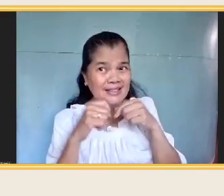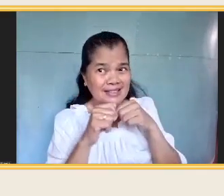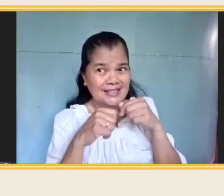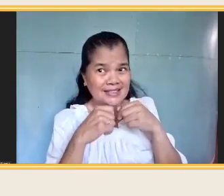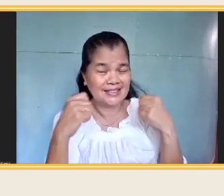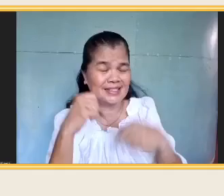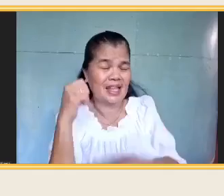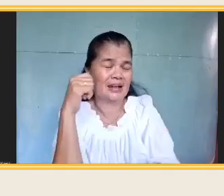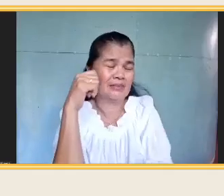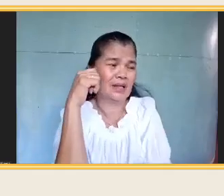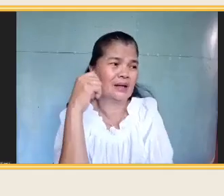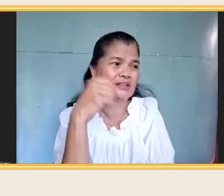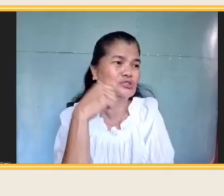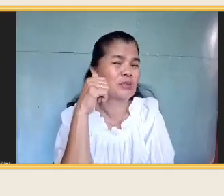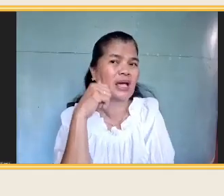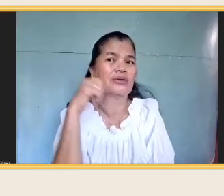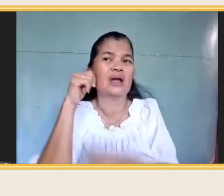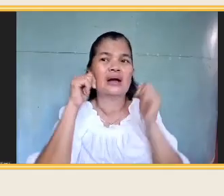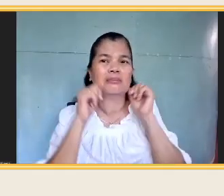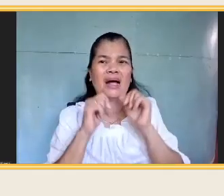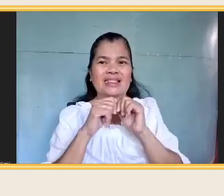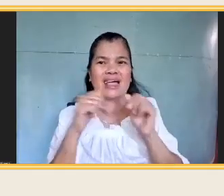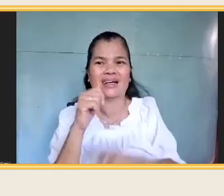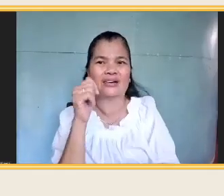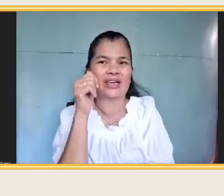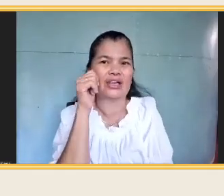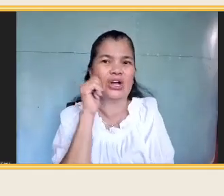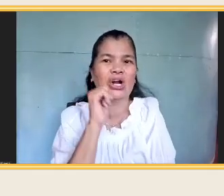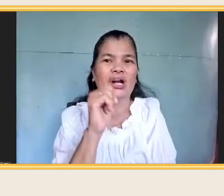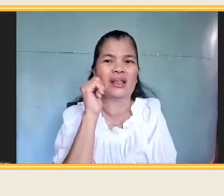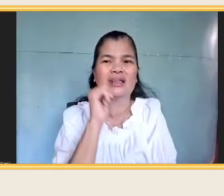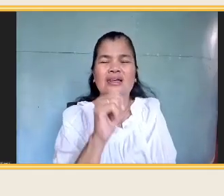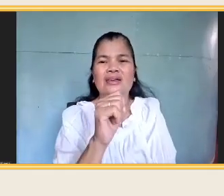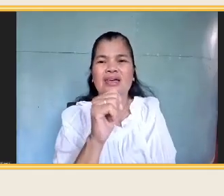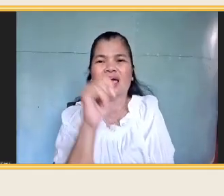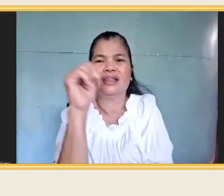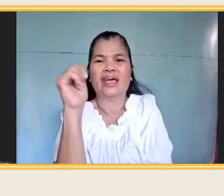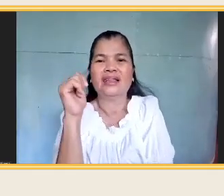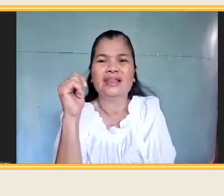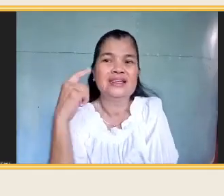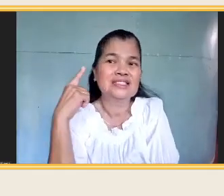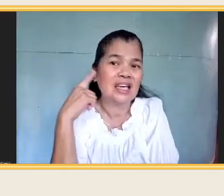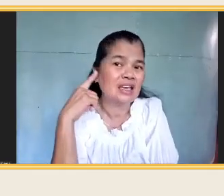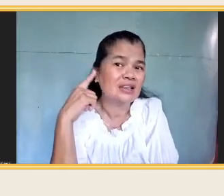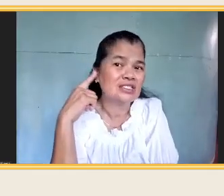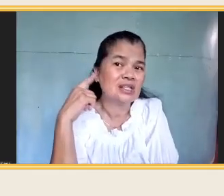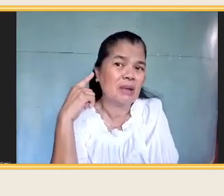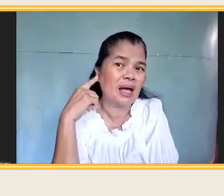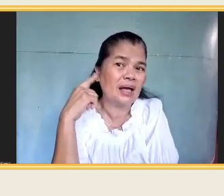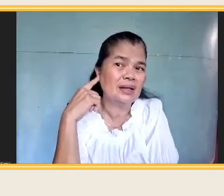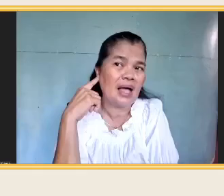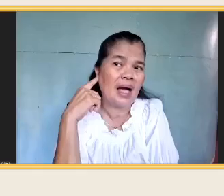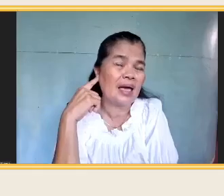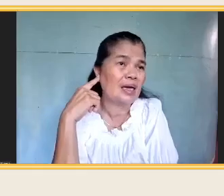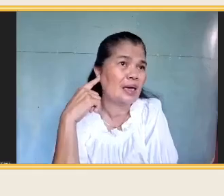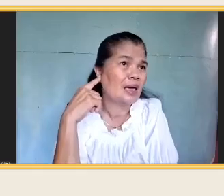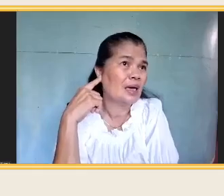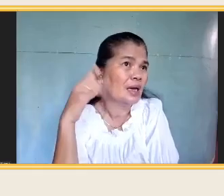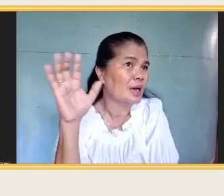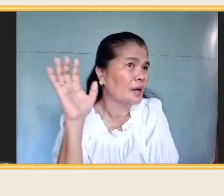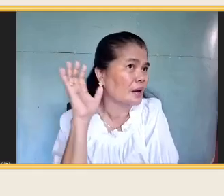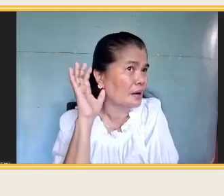dito ng sombrero ng bata. Okay, girl. Okay, then sa ears naman